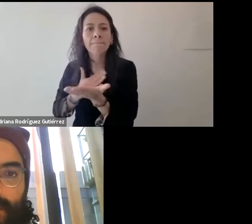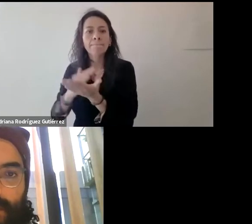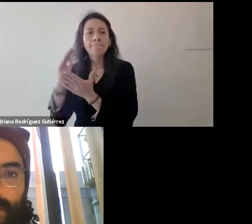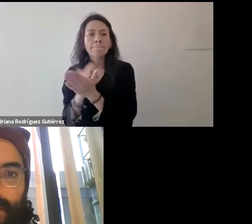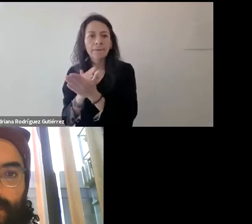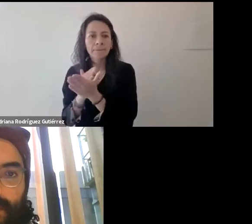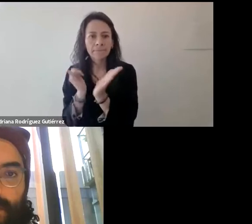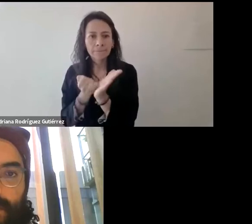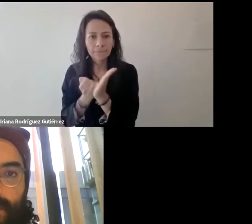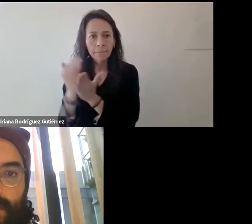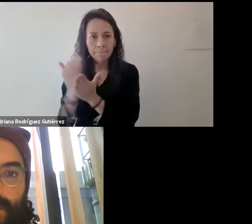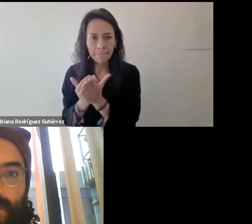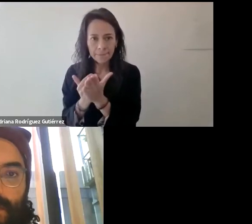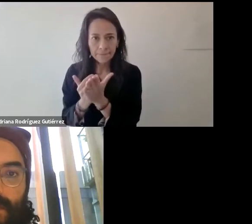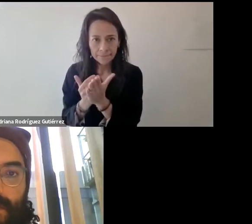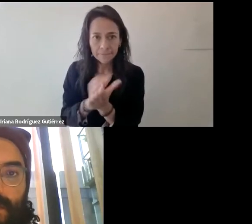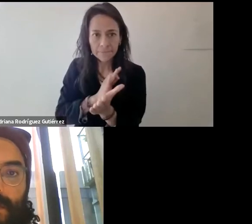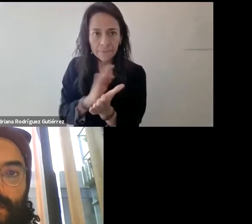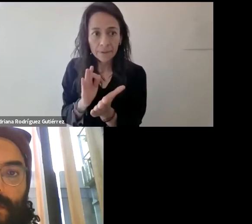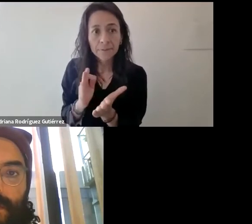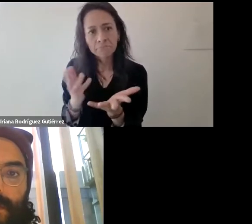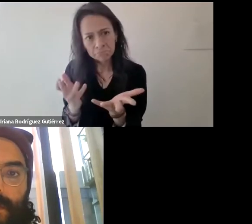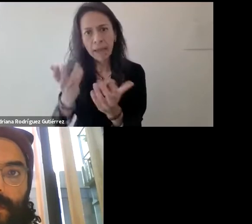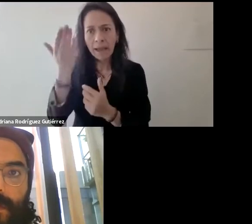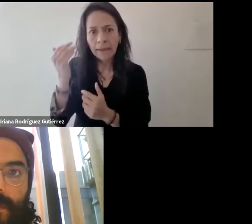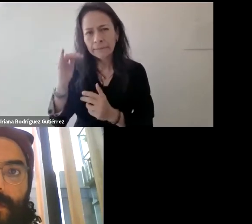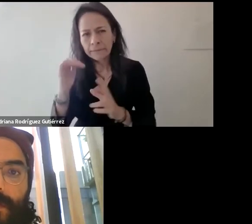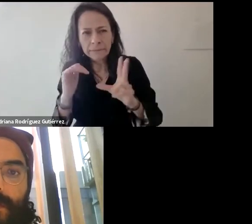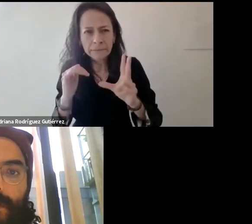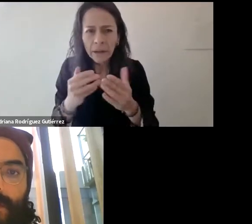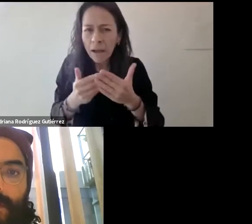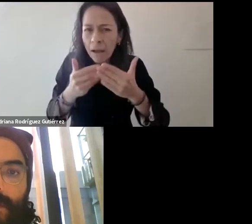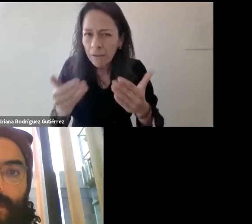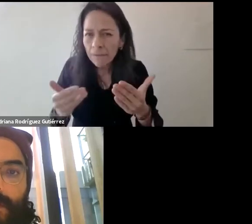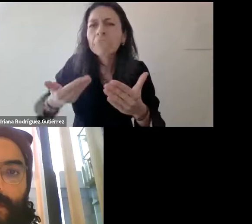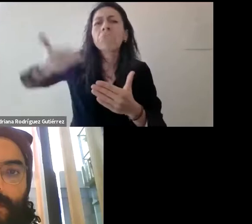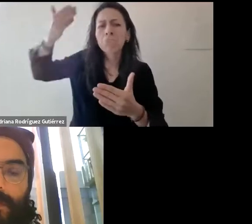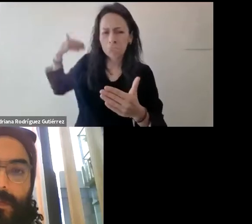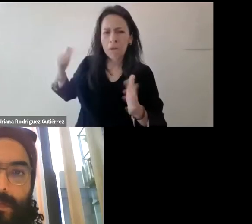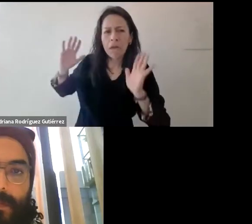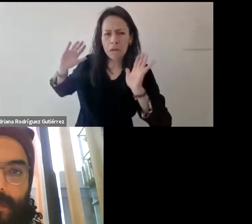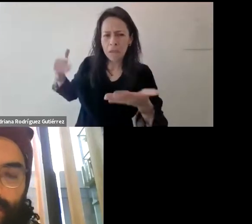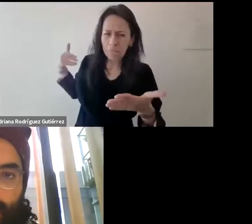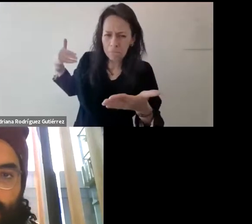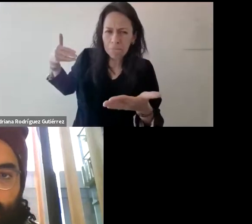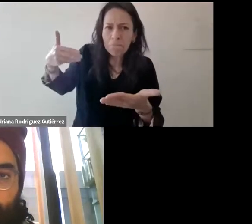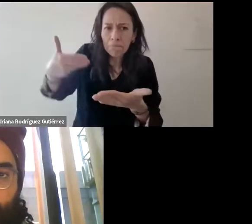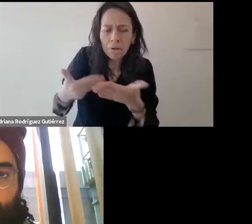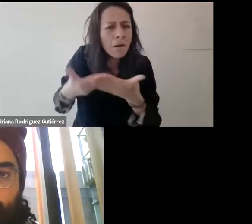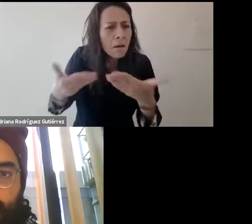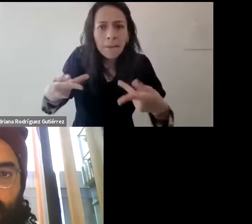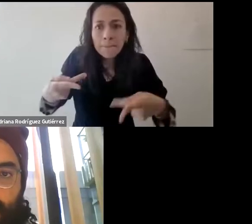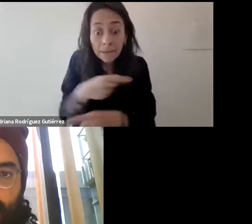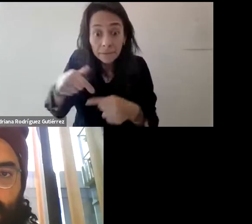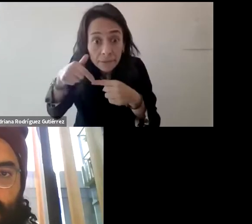otros puntos como lo estamos haciendo hasta el día de hoy, y esto va a afectar